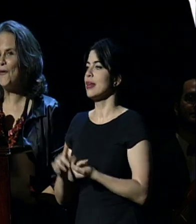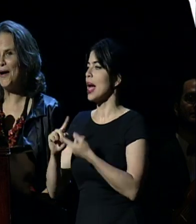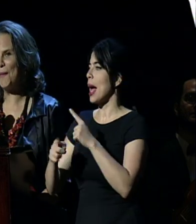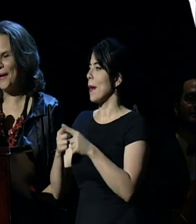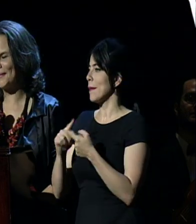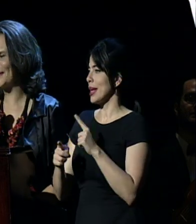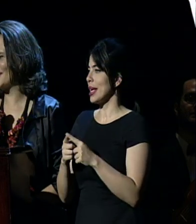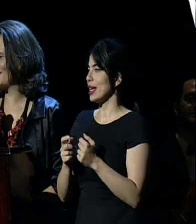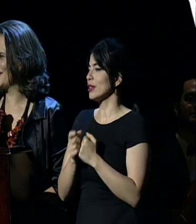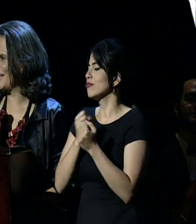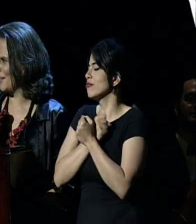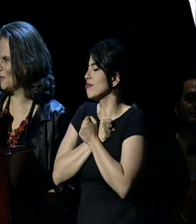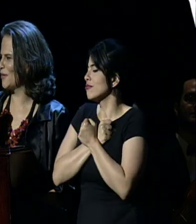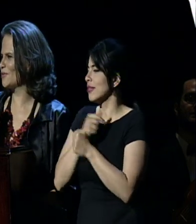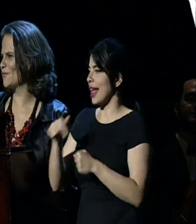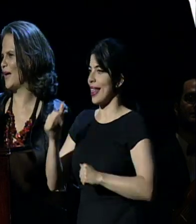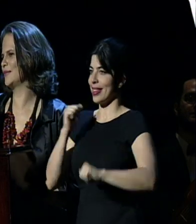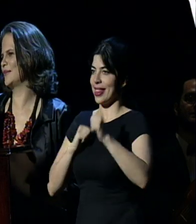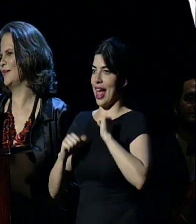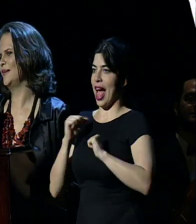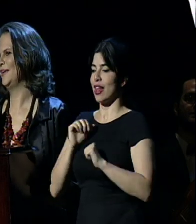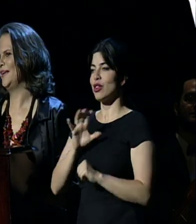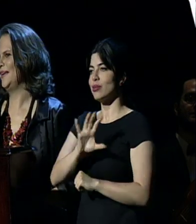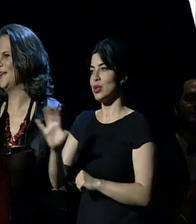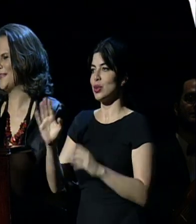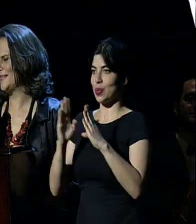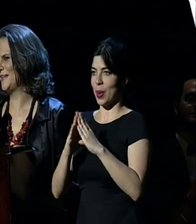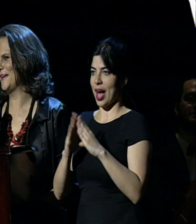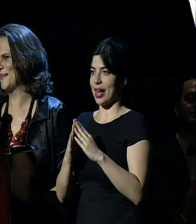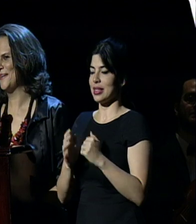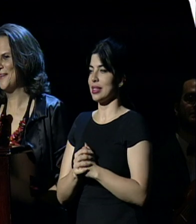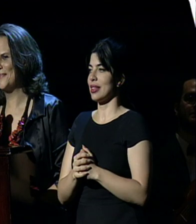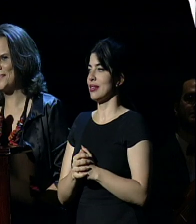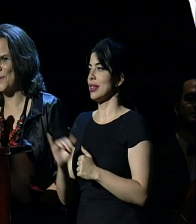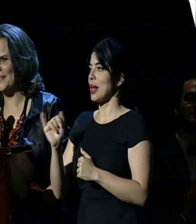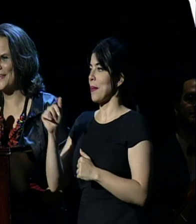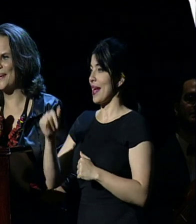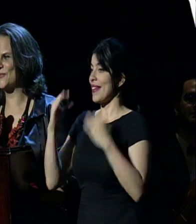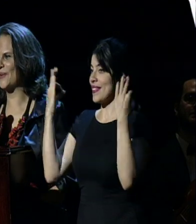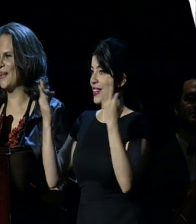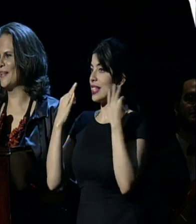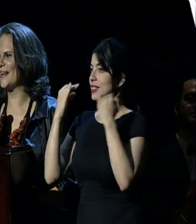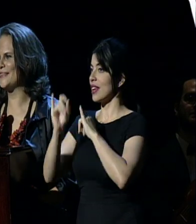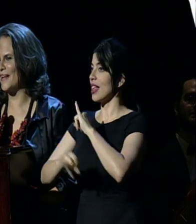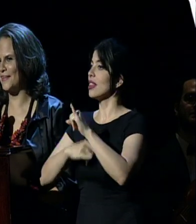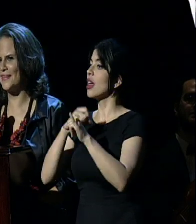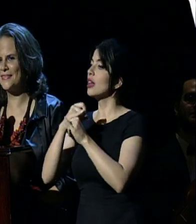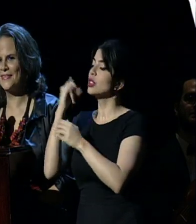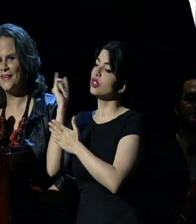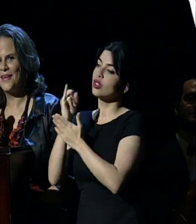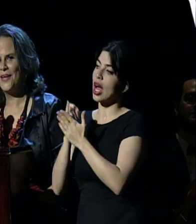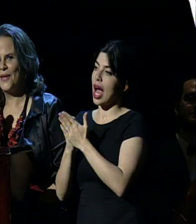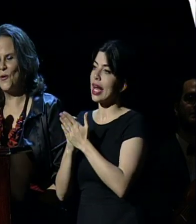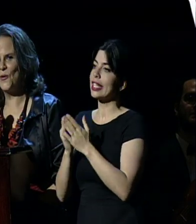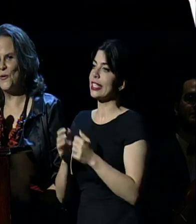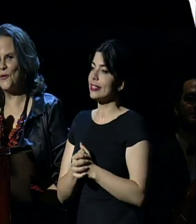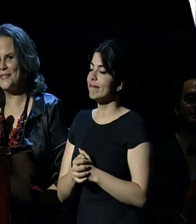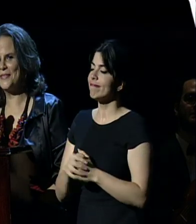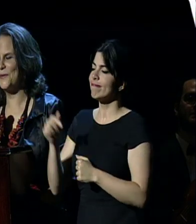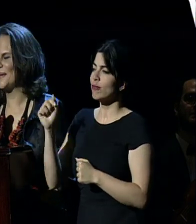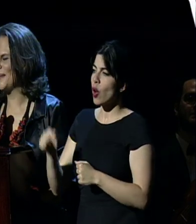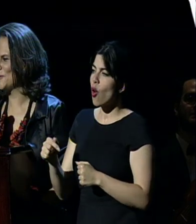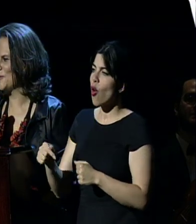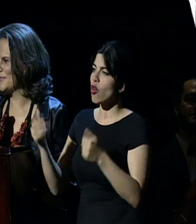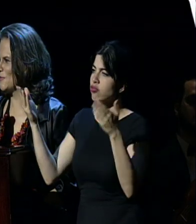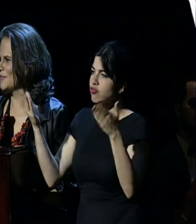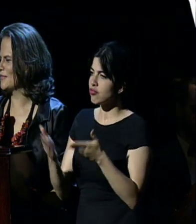amigo, amante de este teatro que es su casa y de este Festival Internacional de las Artes que hoy lo